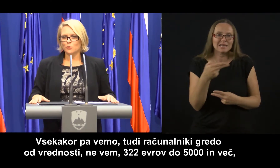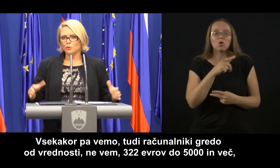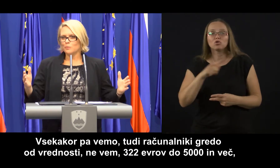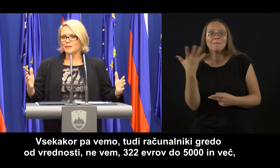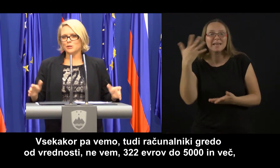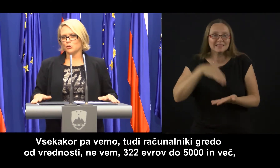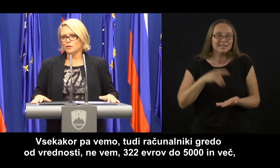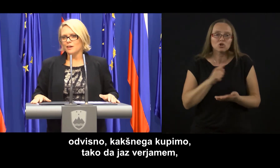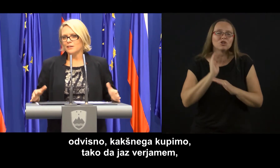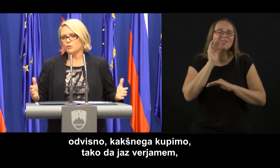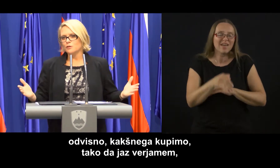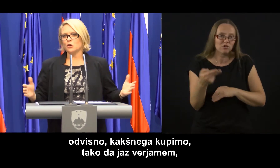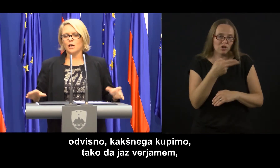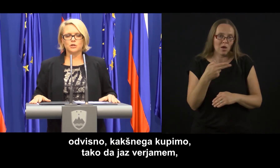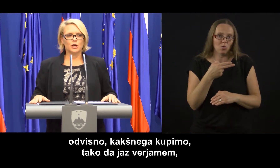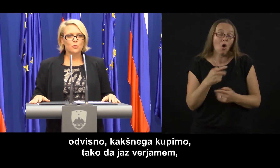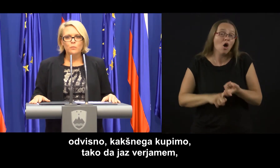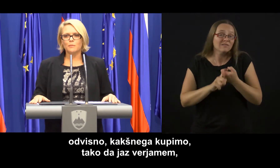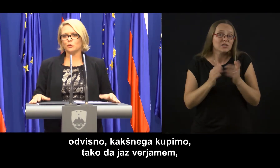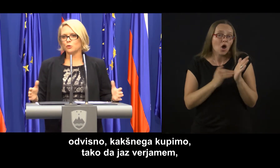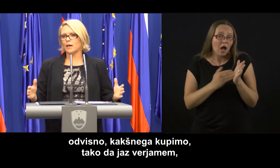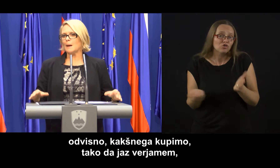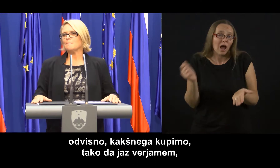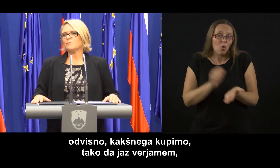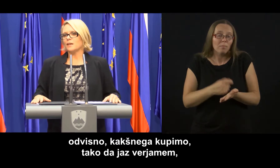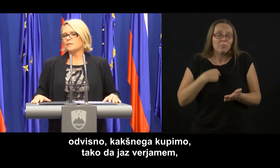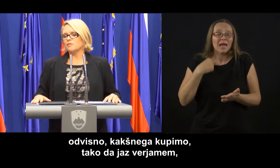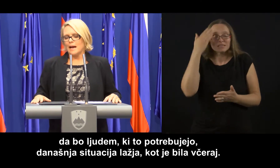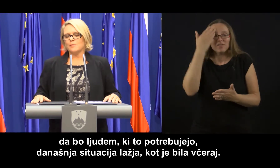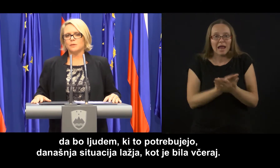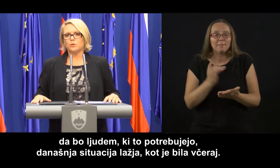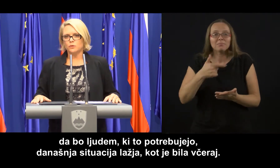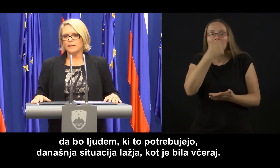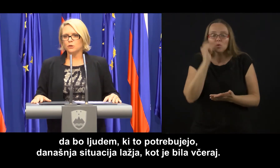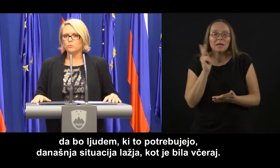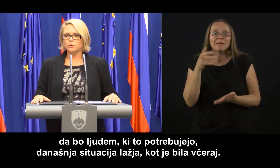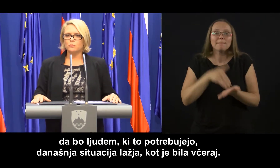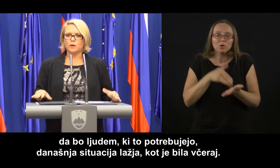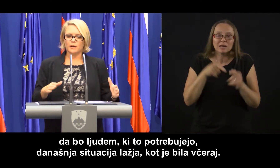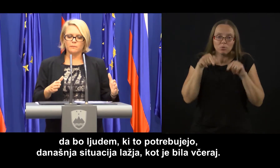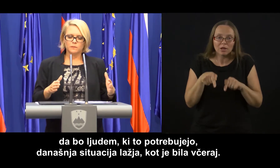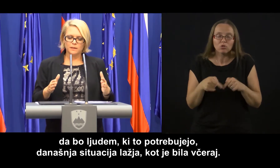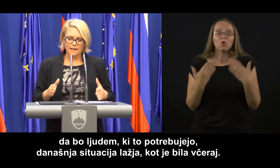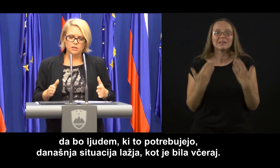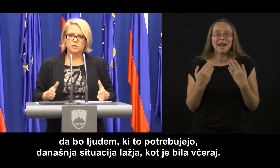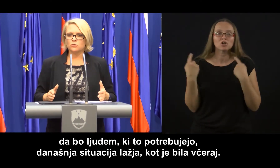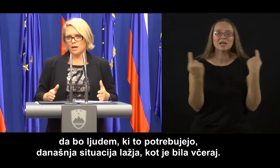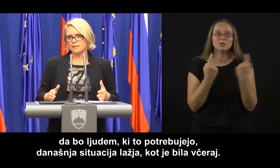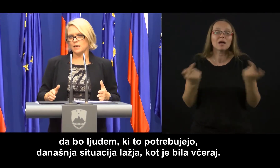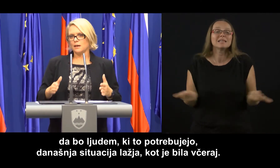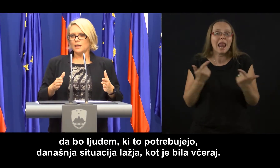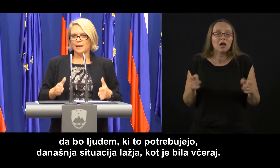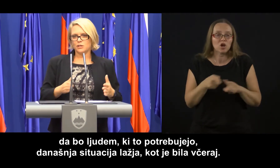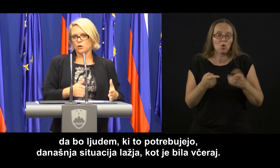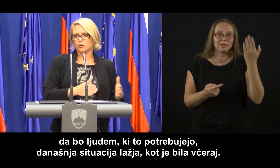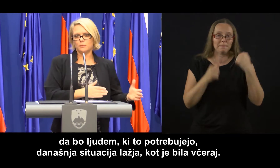322 evrov do 5000 in več, odvisno kakšnega kupimo, tako da jaz verjamem, da bojo ljudem, ki to potrebuje, današnja